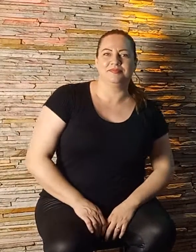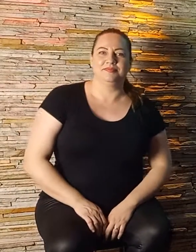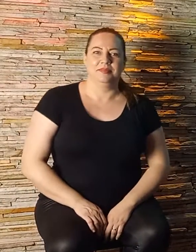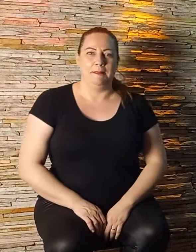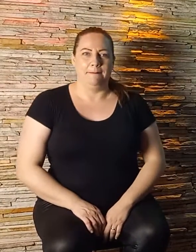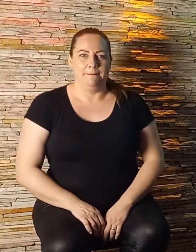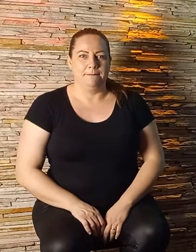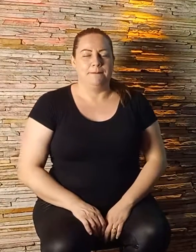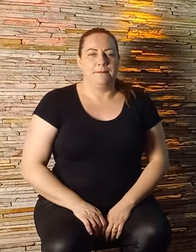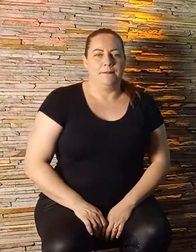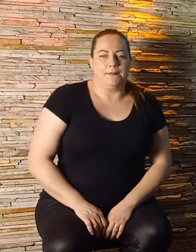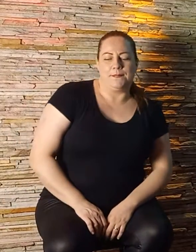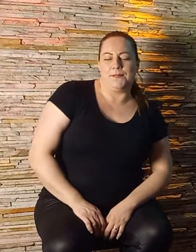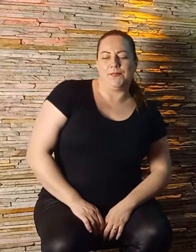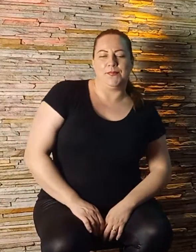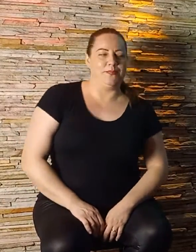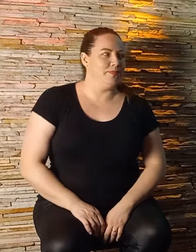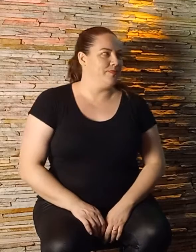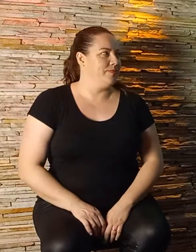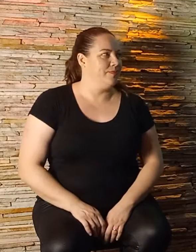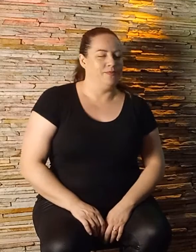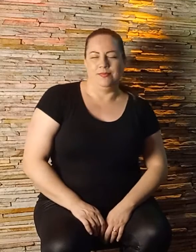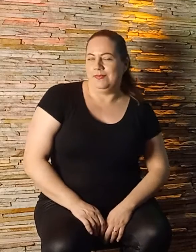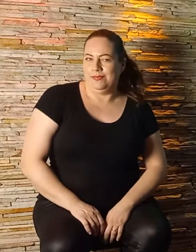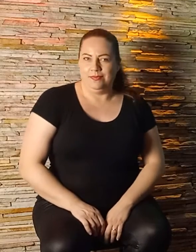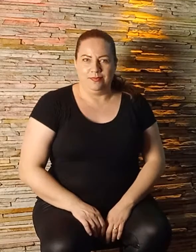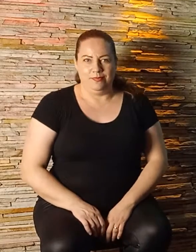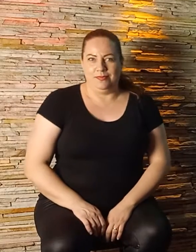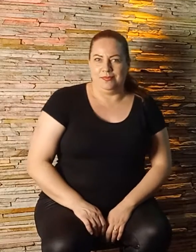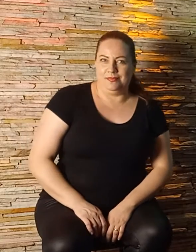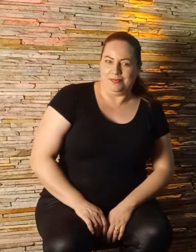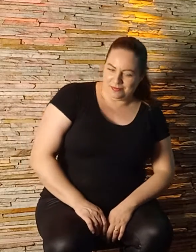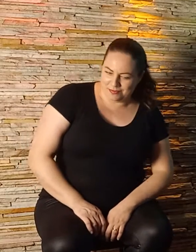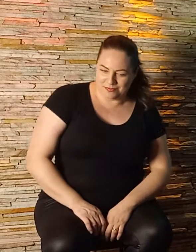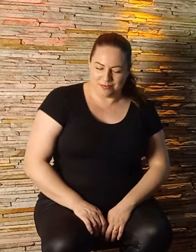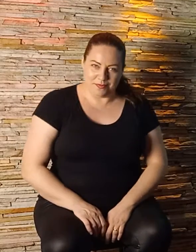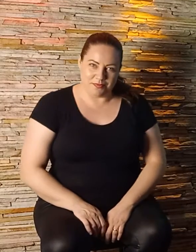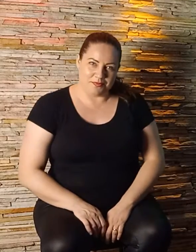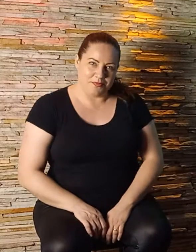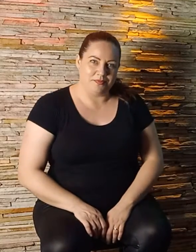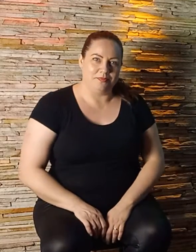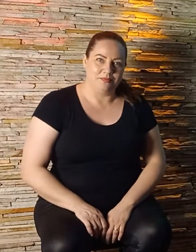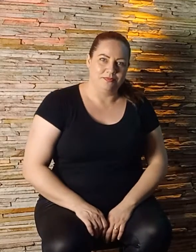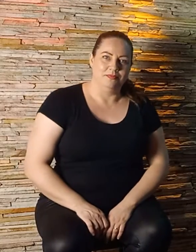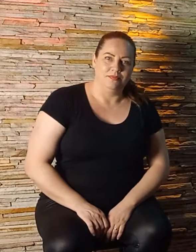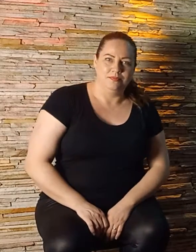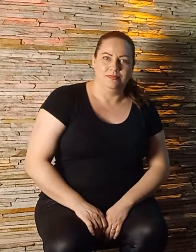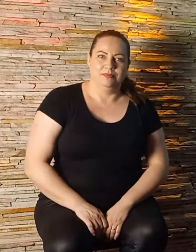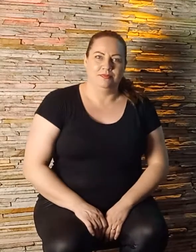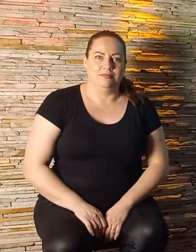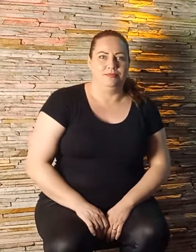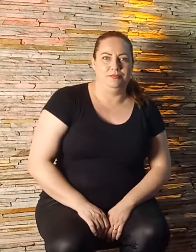ok ok algumas Deus time all the world